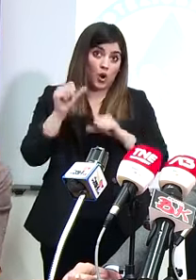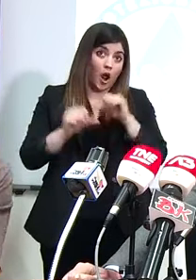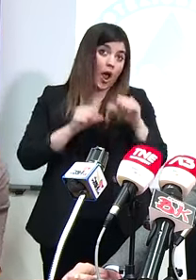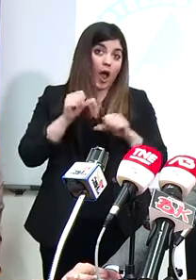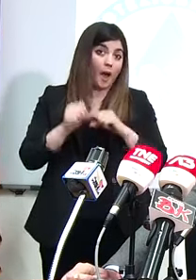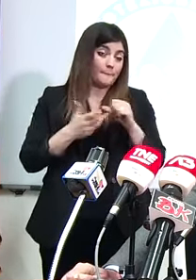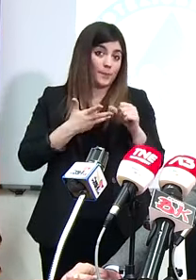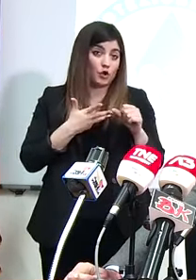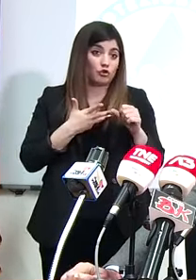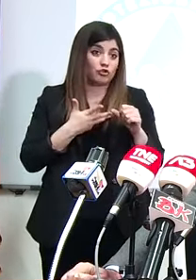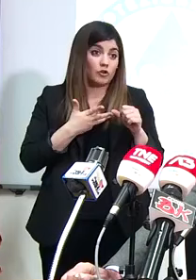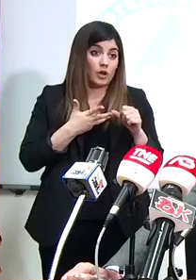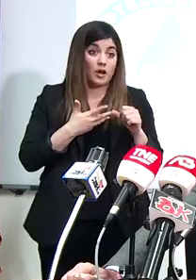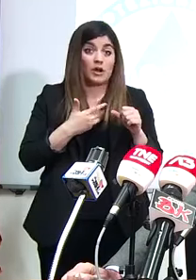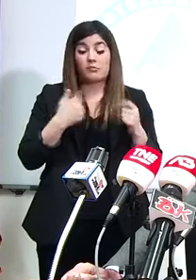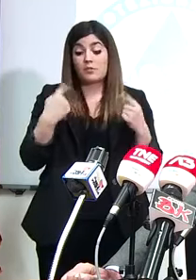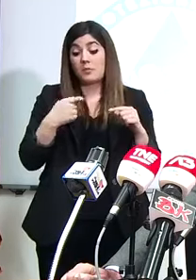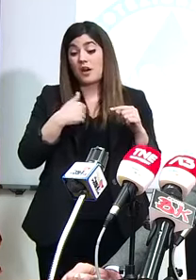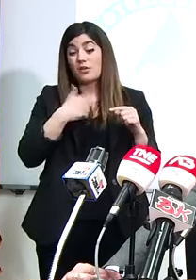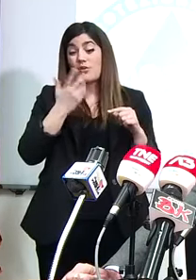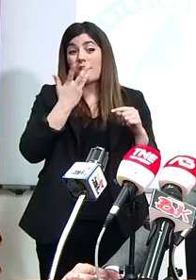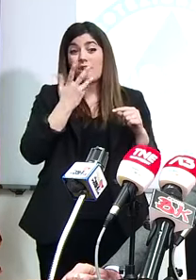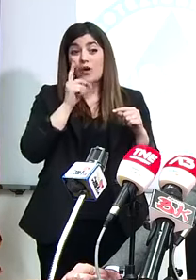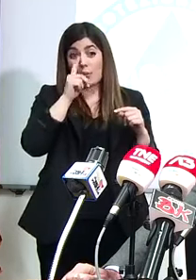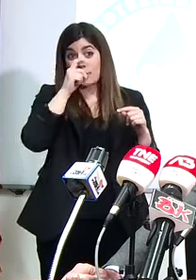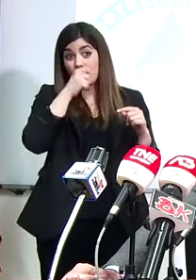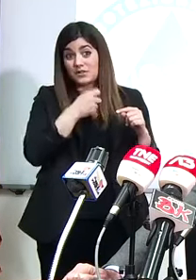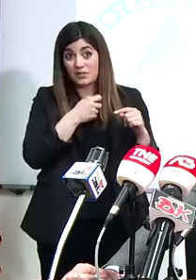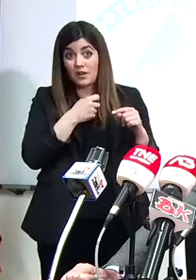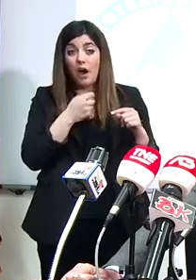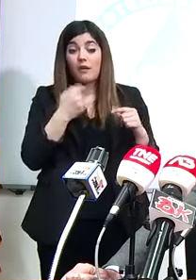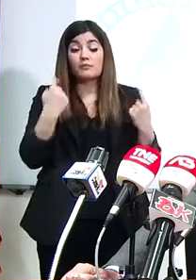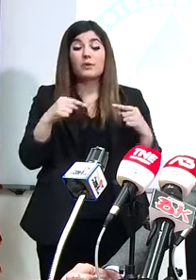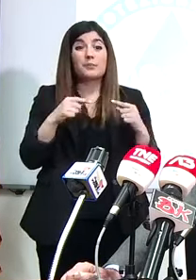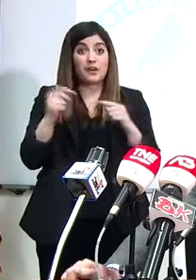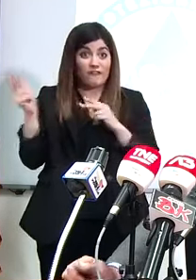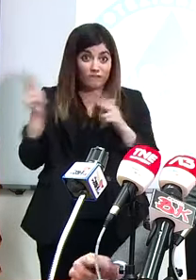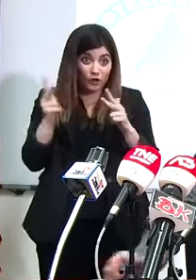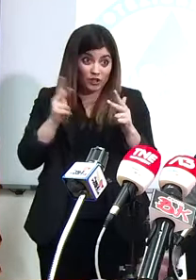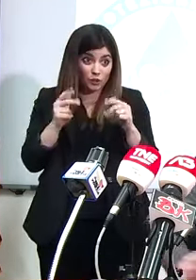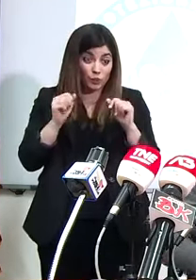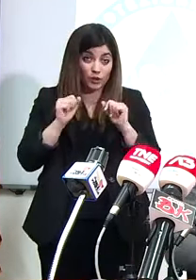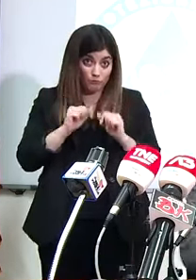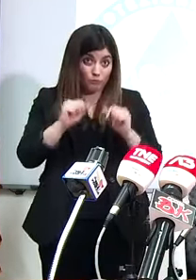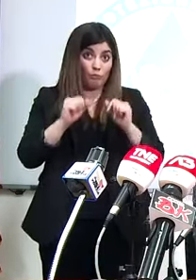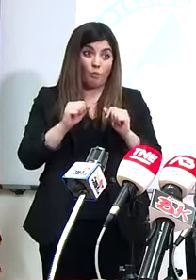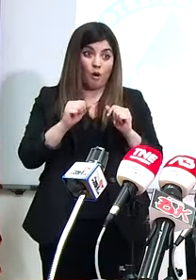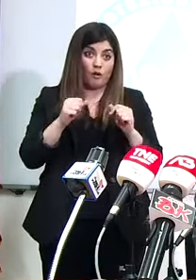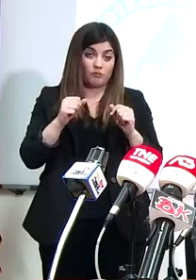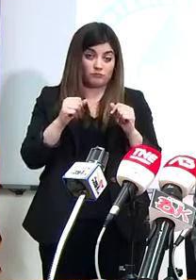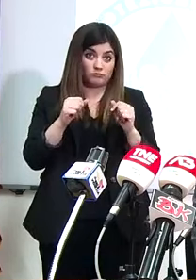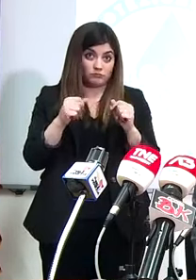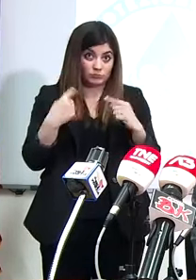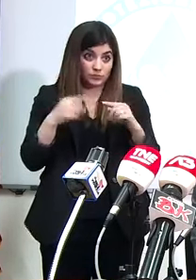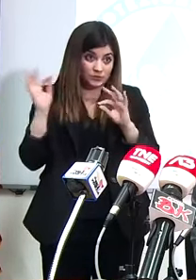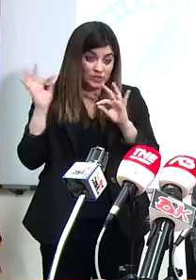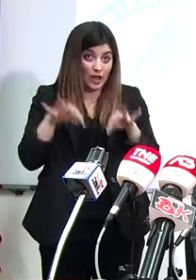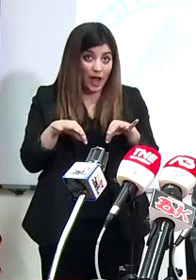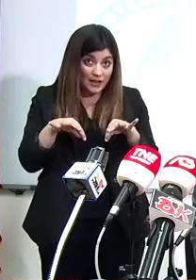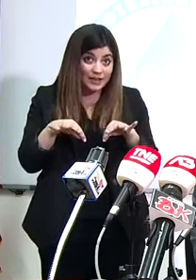ecco questa era una curiosità per sapere se poteva essere una fornitura importantissima per l'italia per superare questa fase di strozzatura